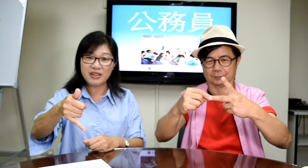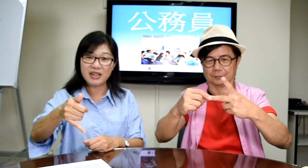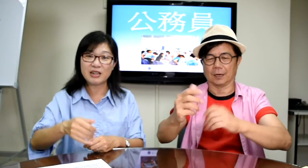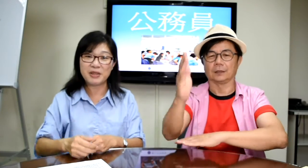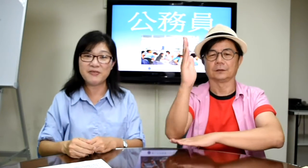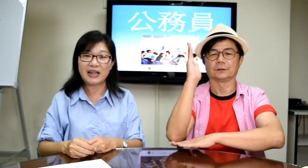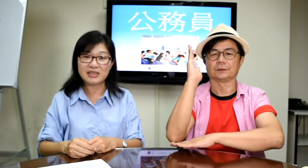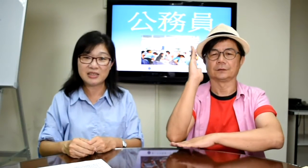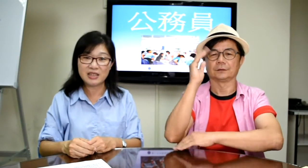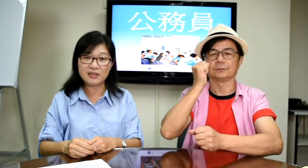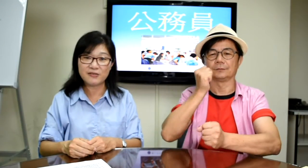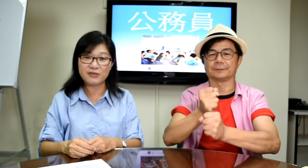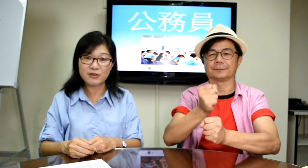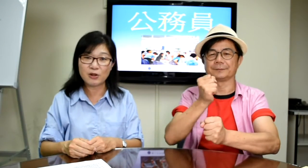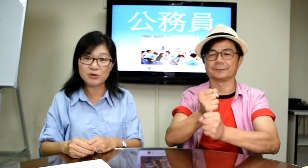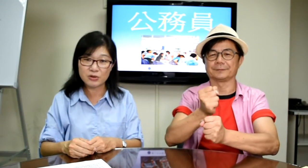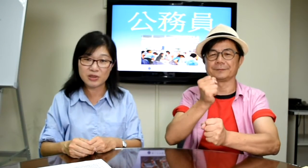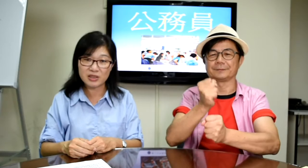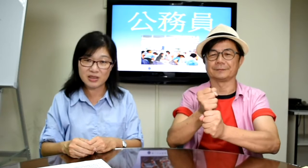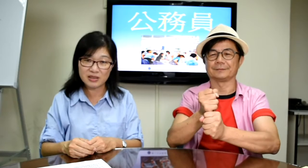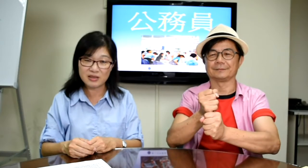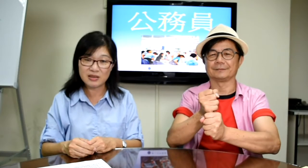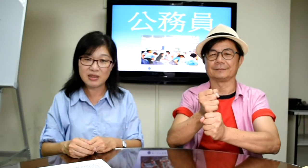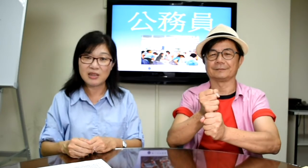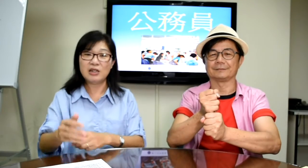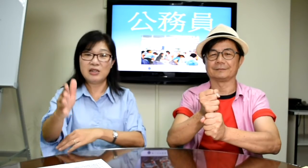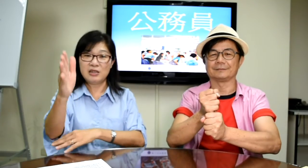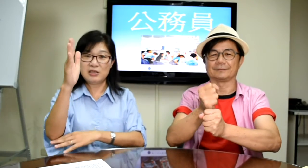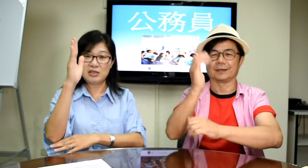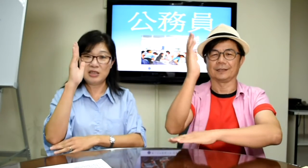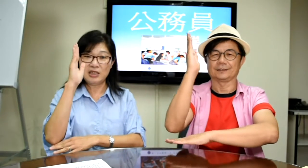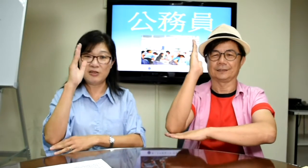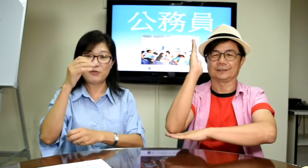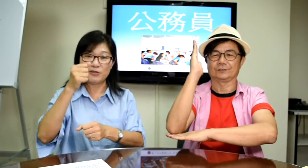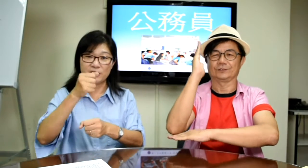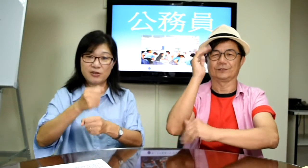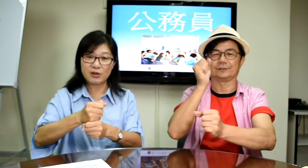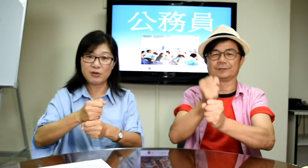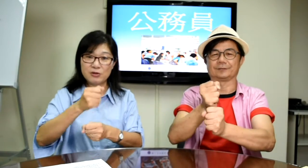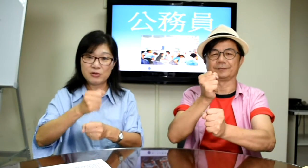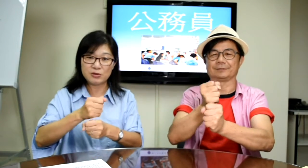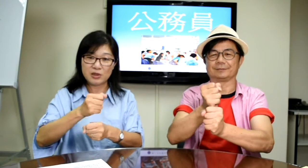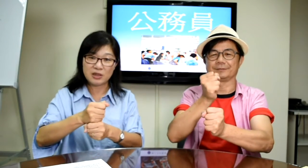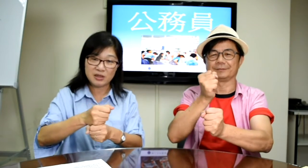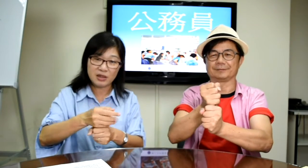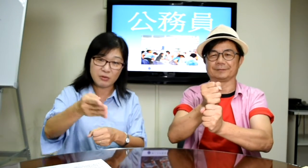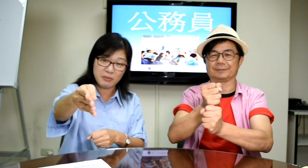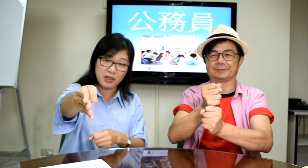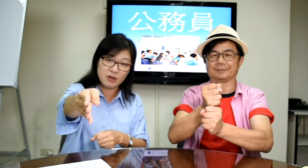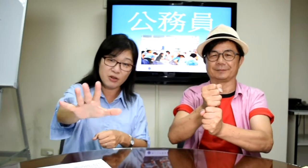二个笔法，在政府工作的人，政府工作，我们这边